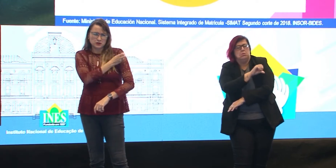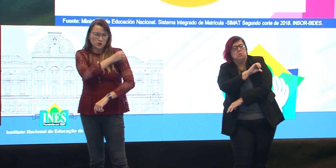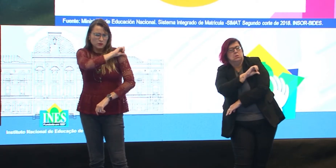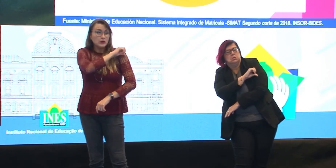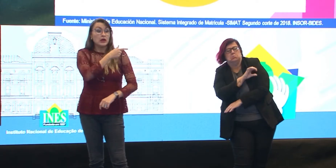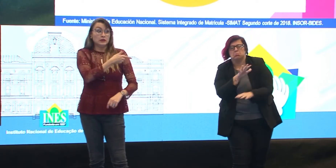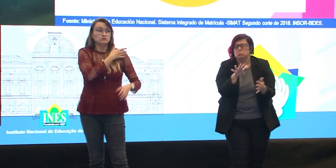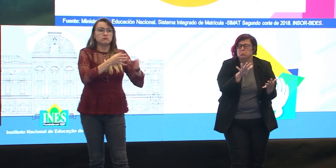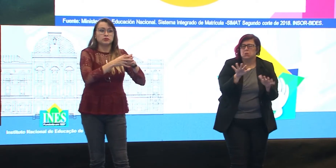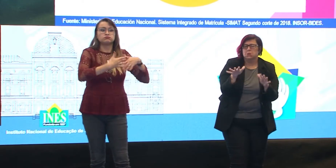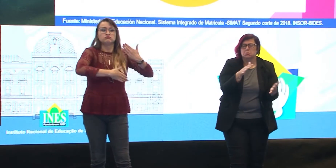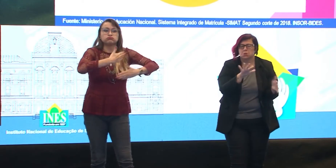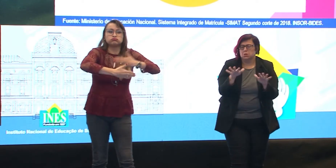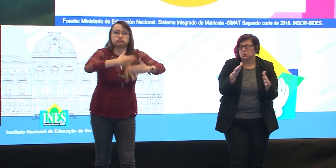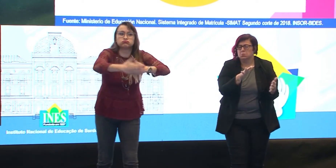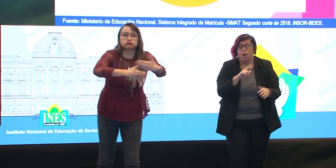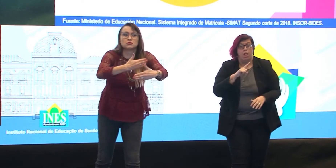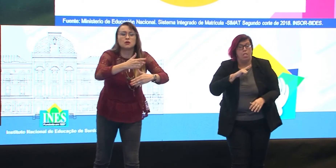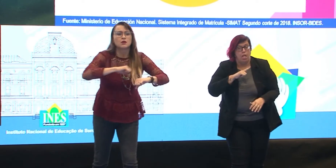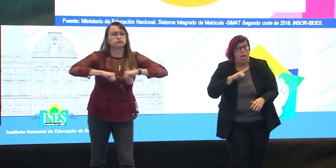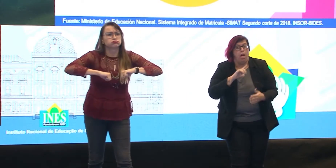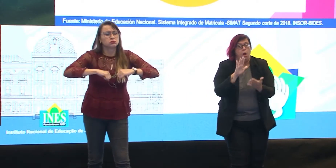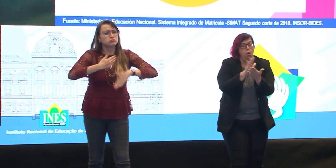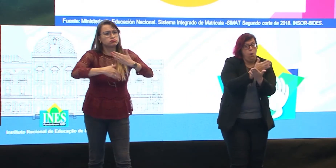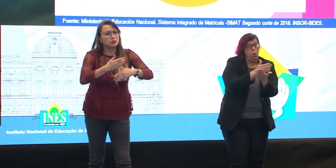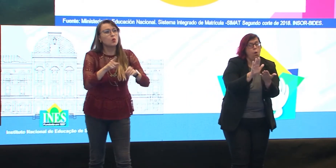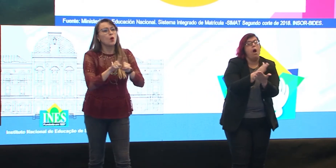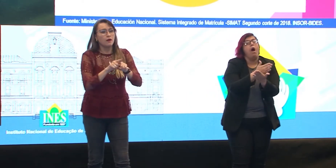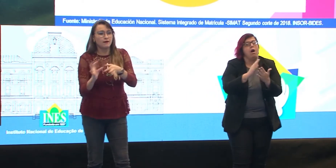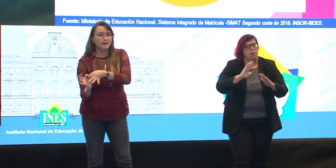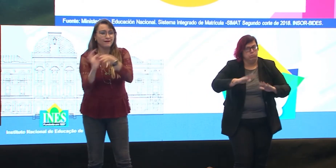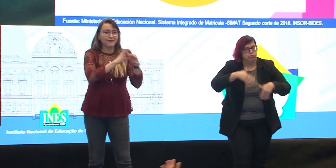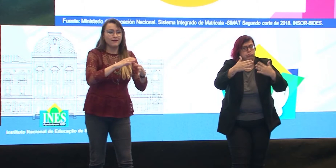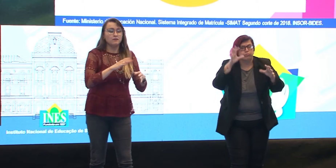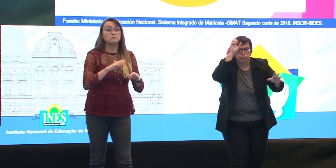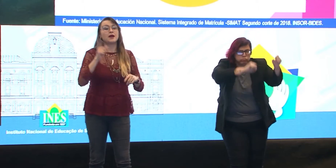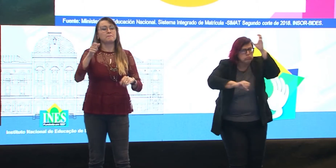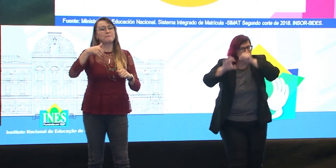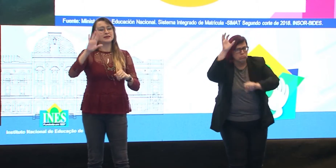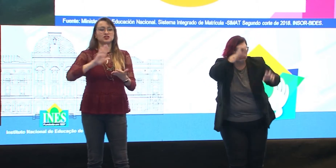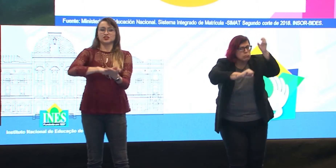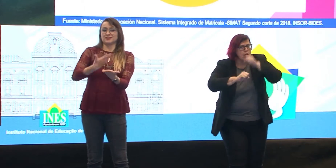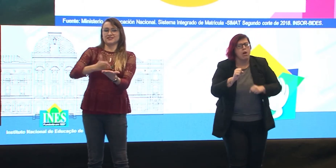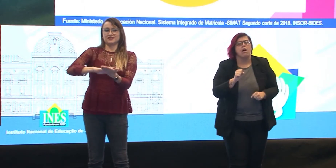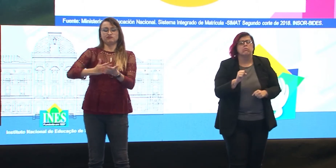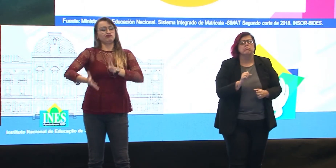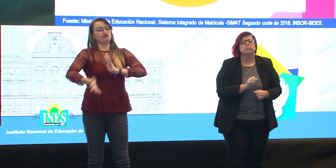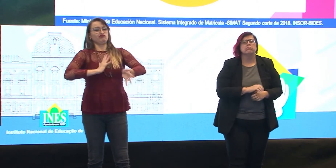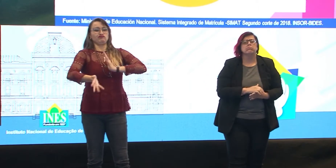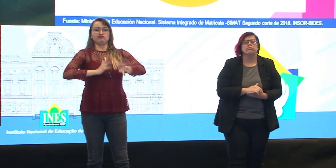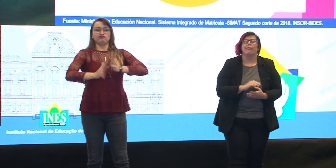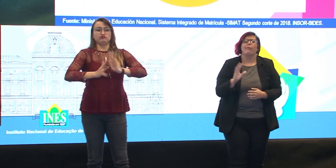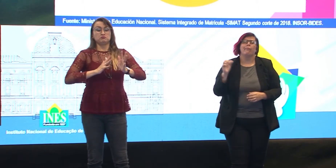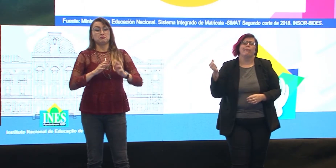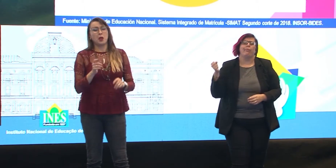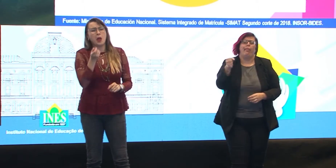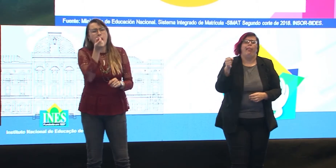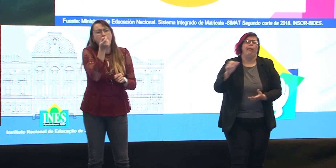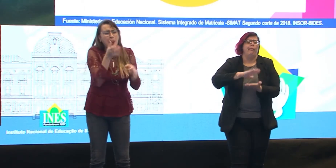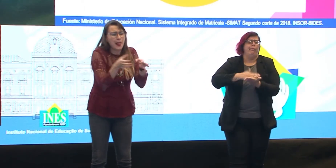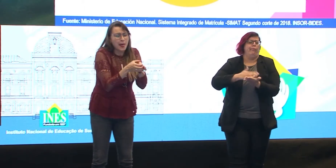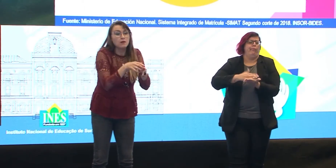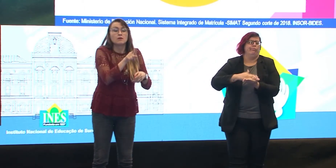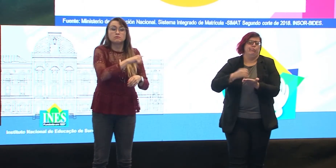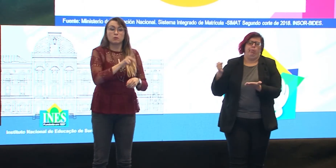escolarização. Aqui também na educação básica secundária, onde há um movimento também e que estão todas interligadas.